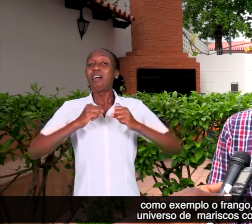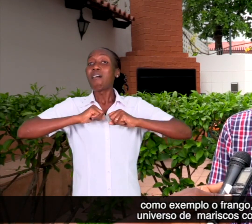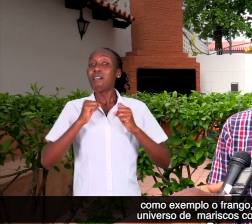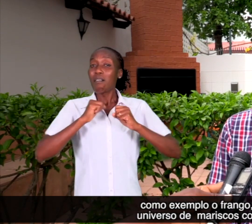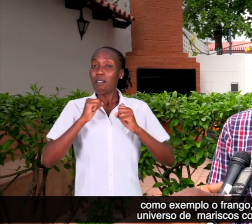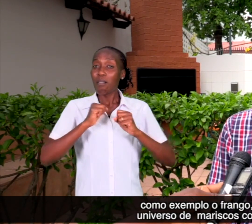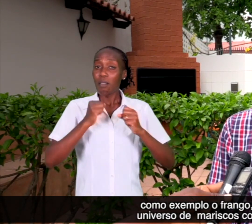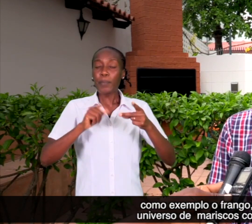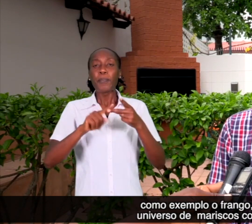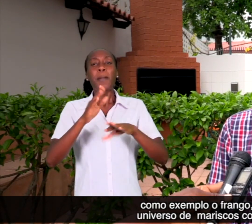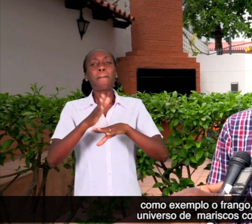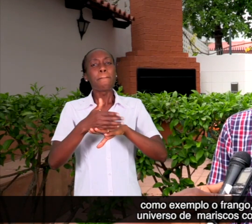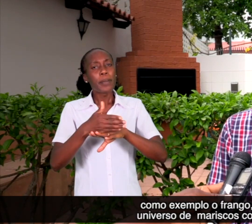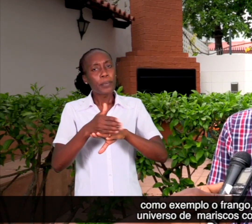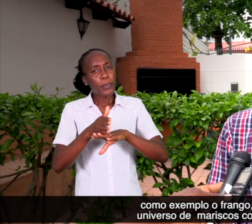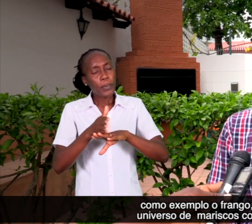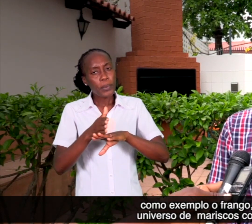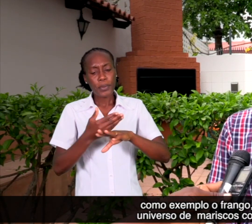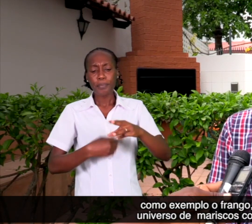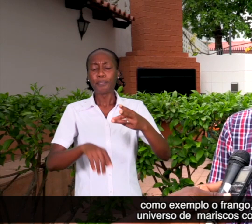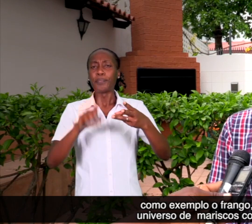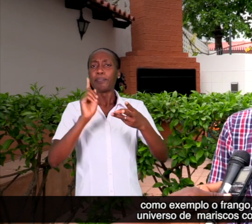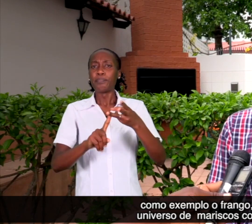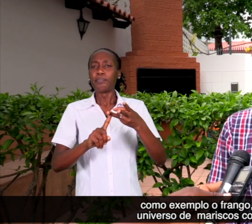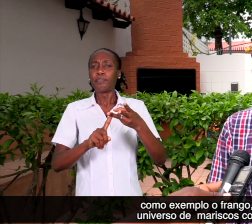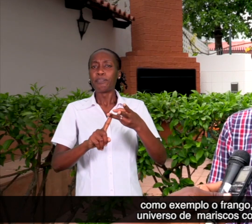por exemplo o frango, o peixe,